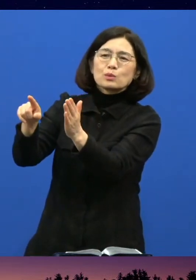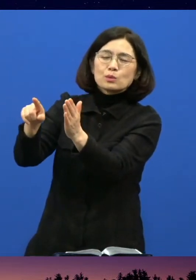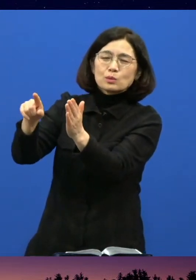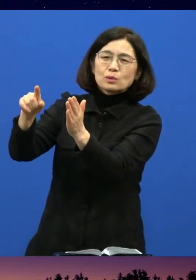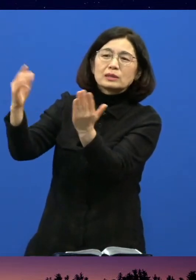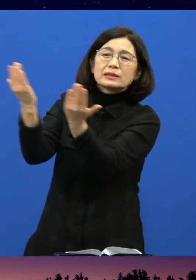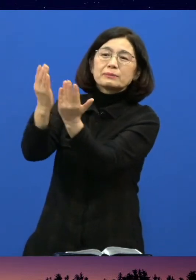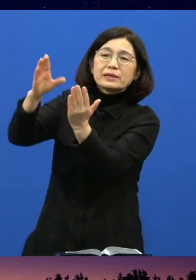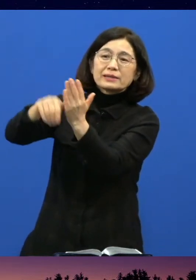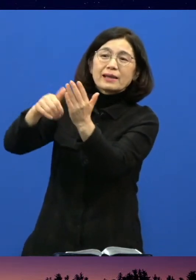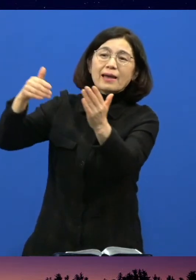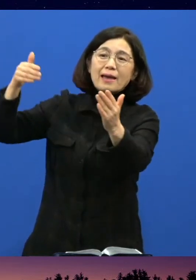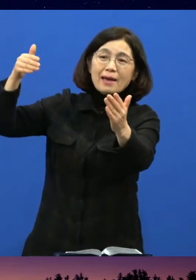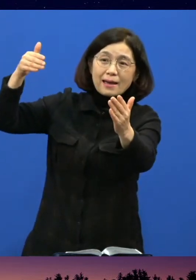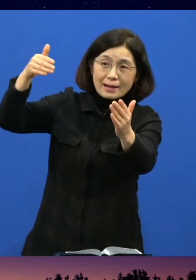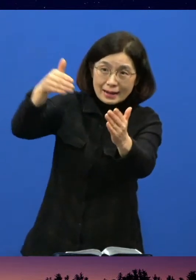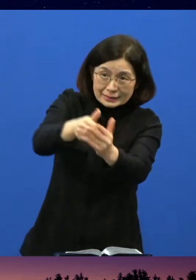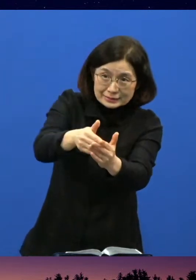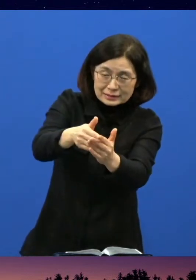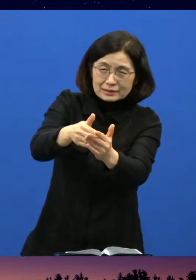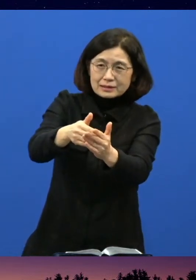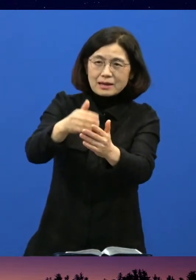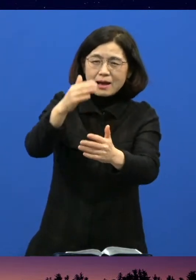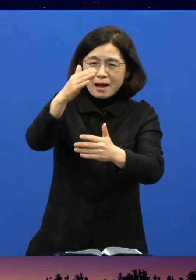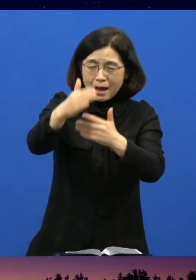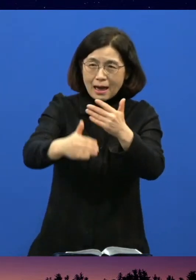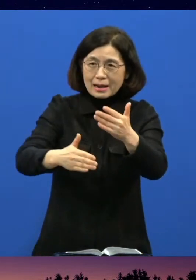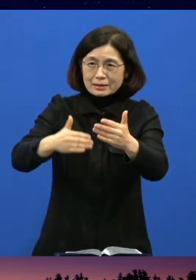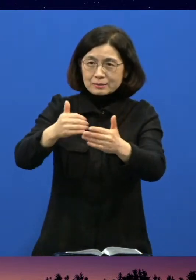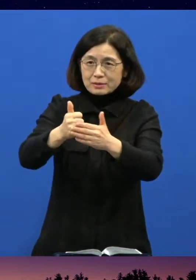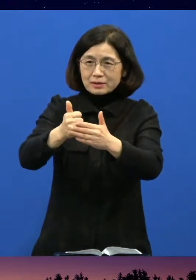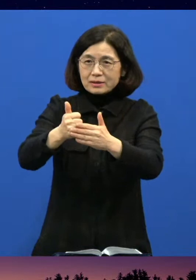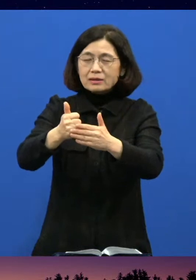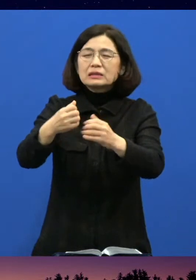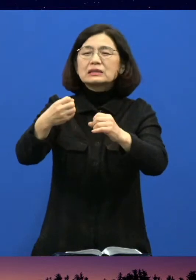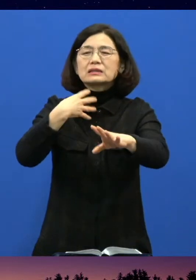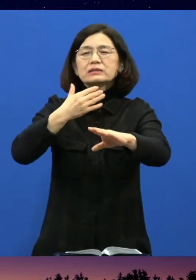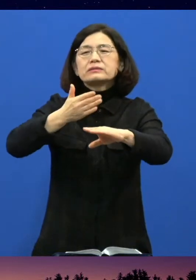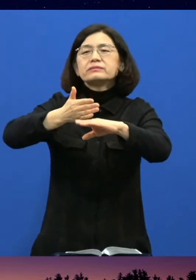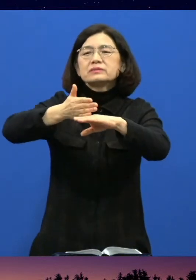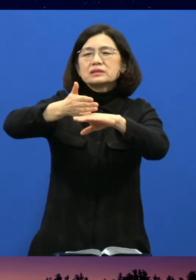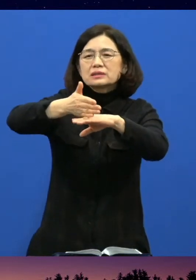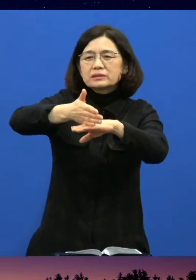되도록 우리의 기도를 새롭게 빚어가시는 작업이죠.